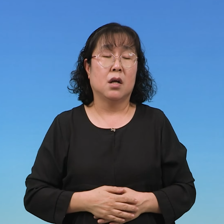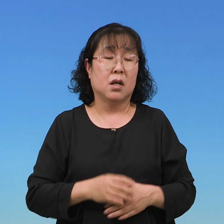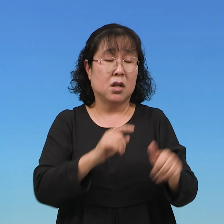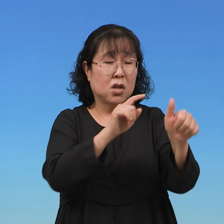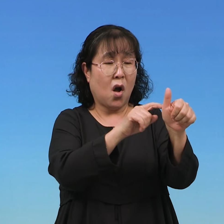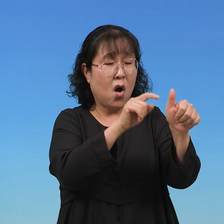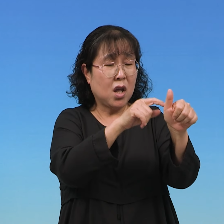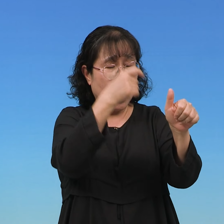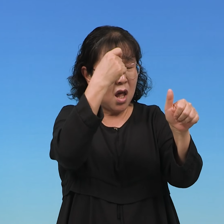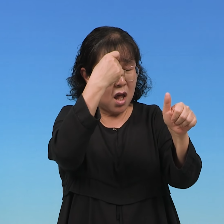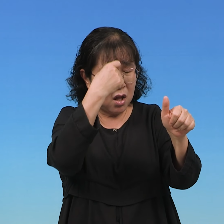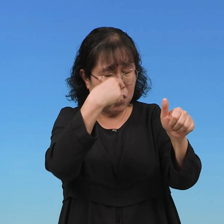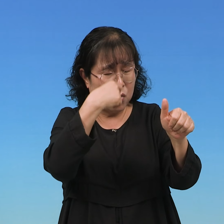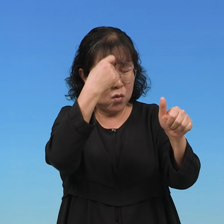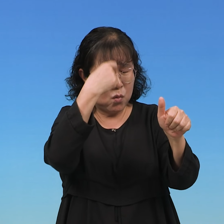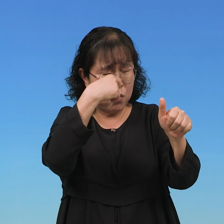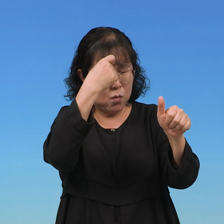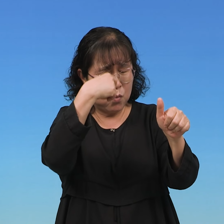위해